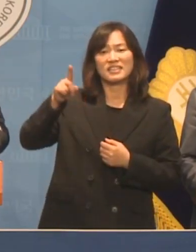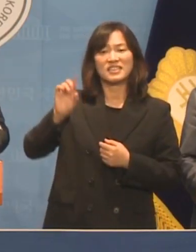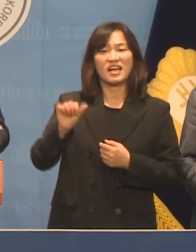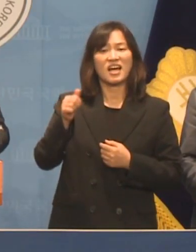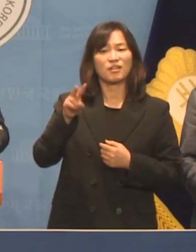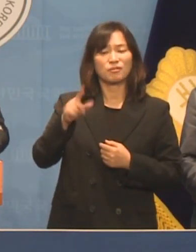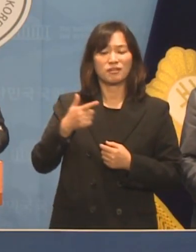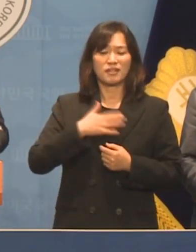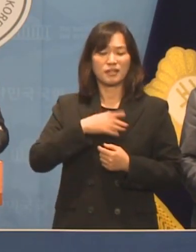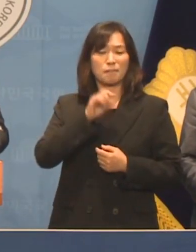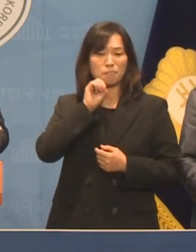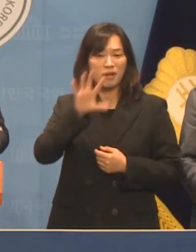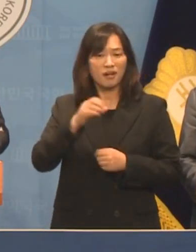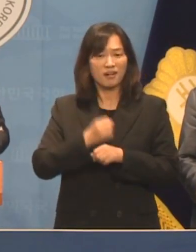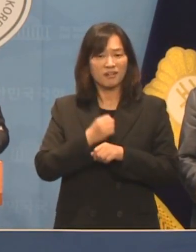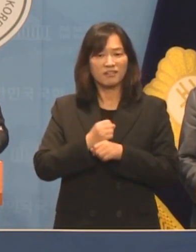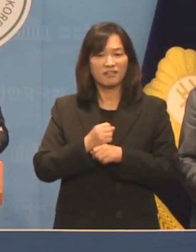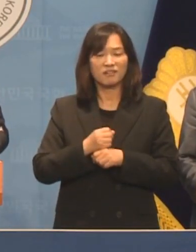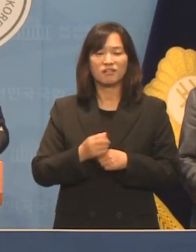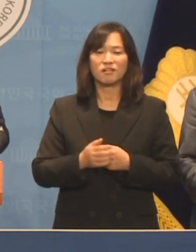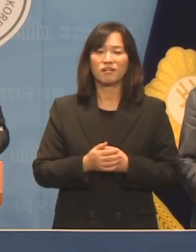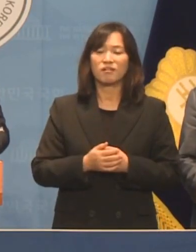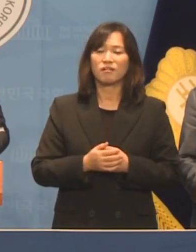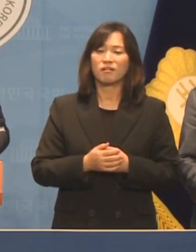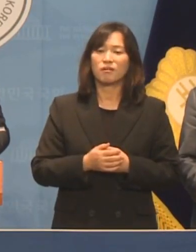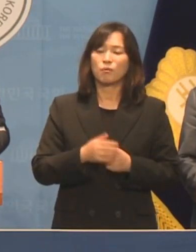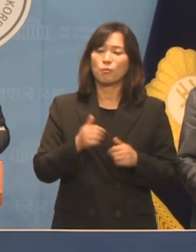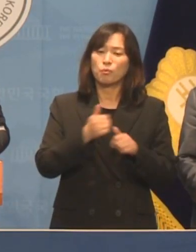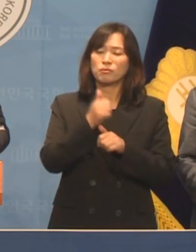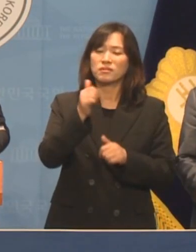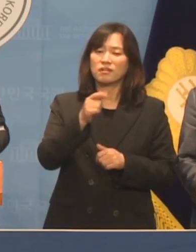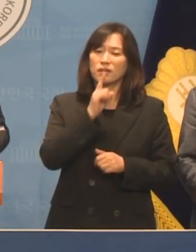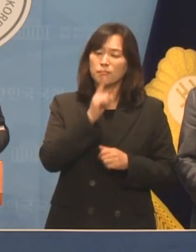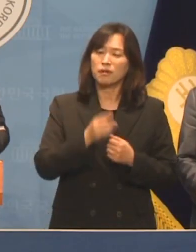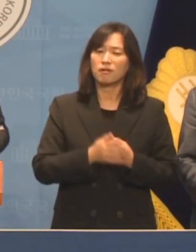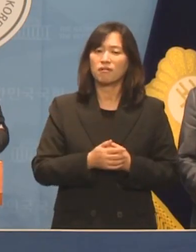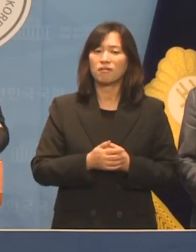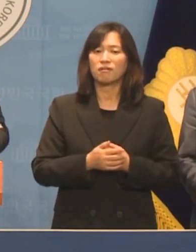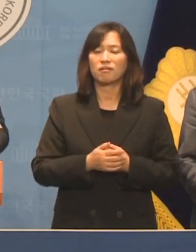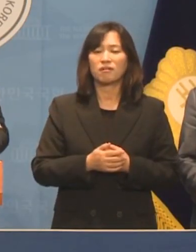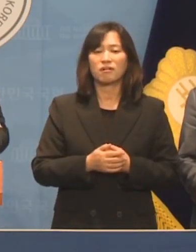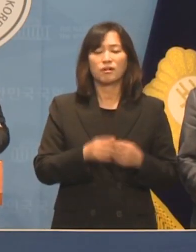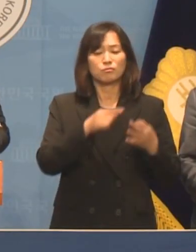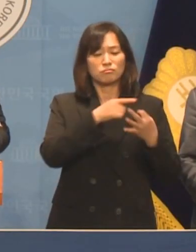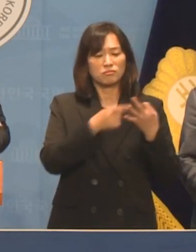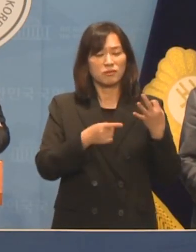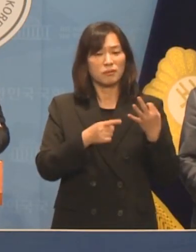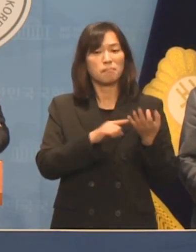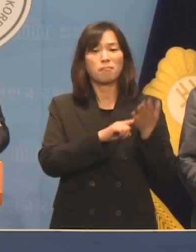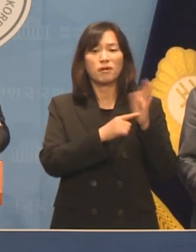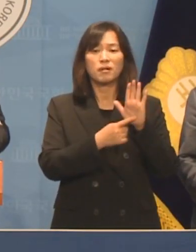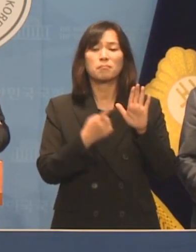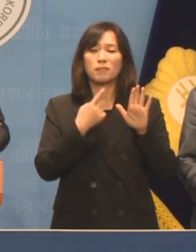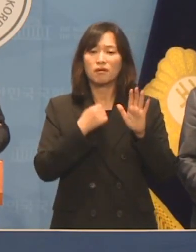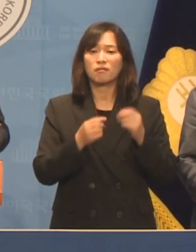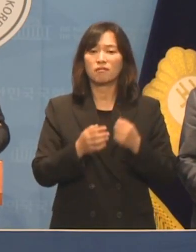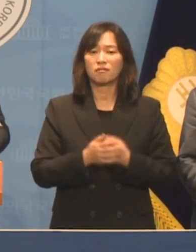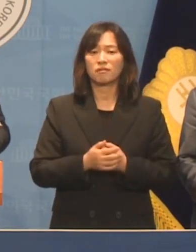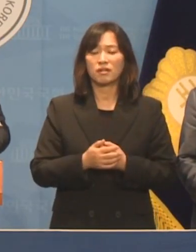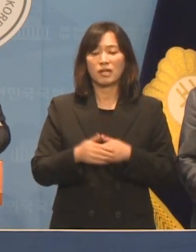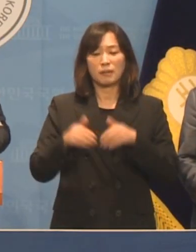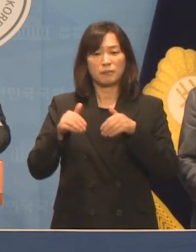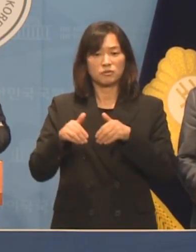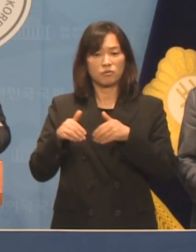얘기하겠다. 그리고 공관위원장이니까 라고 이야기를 했습니다. 윤석열 대통령께서 대국민 담화에서 밝힌 정진석 비서실장이